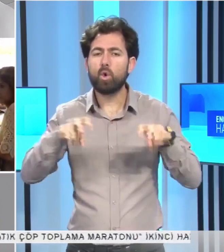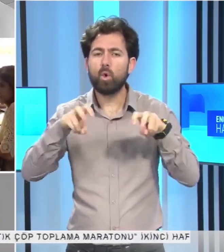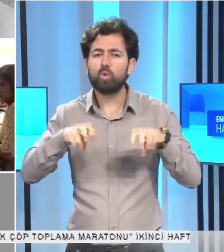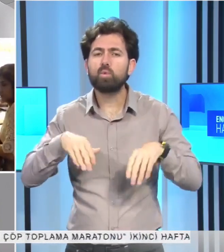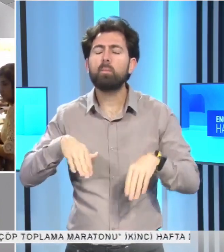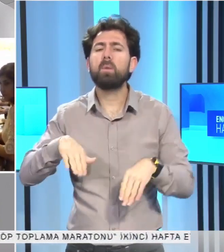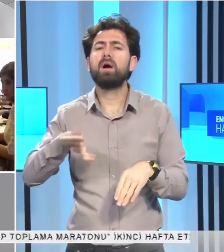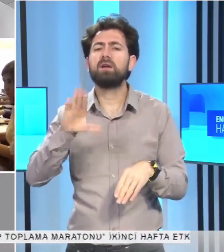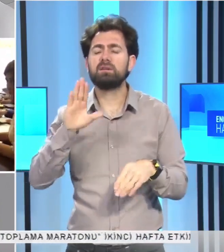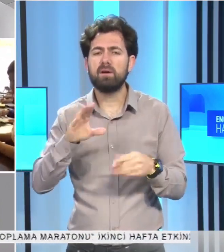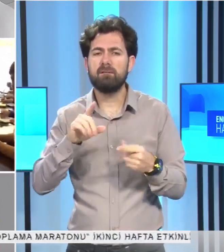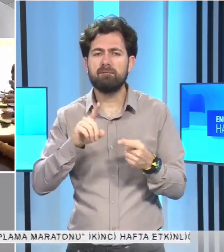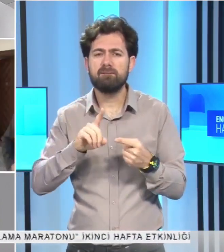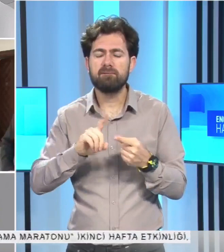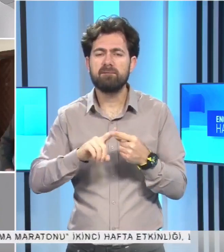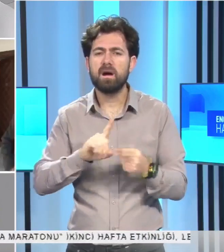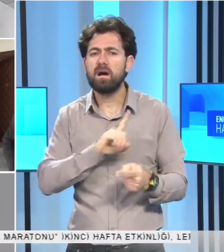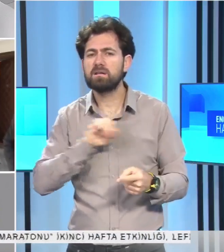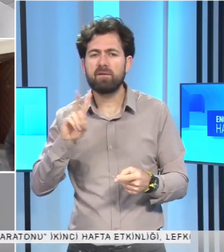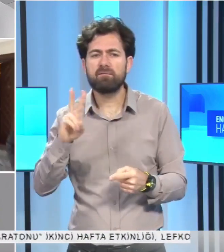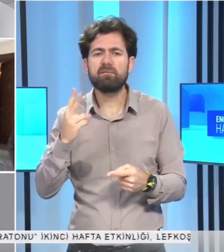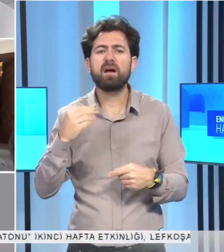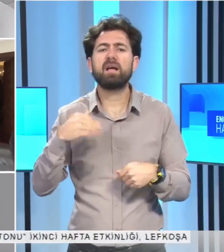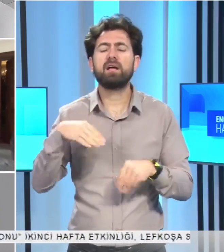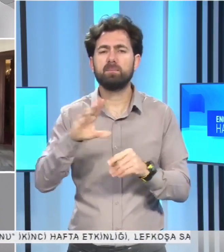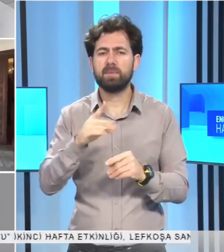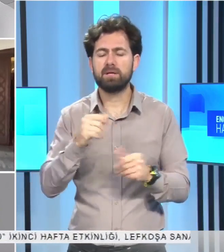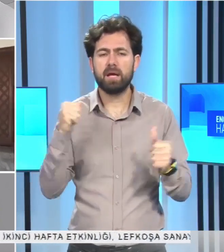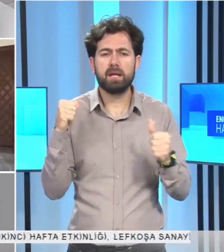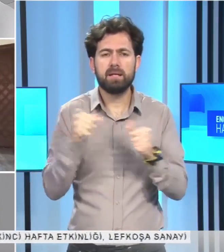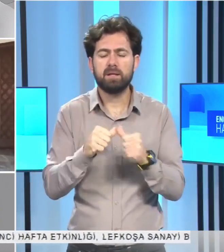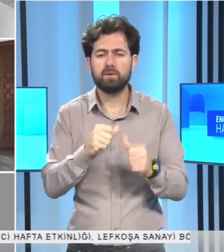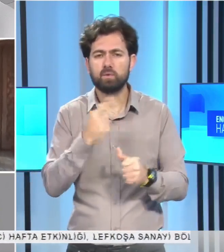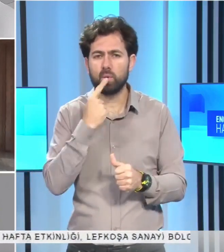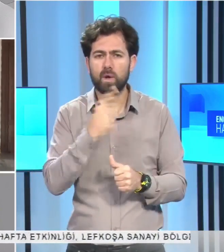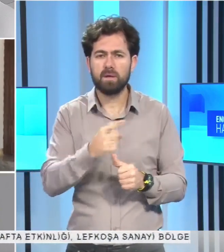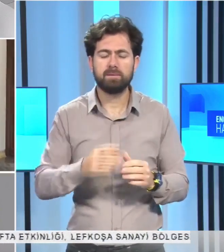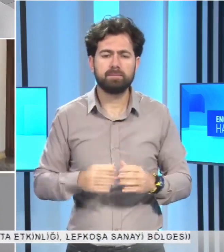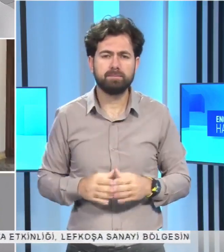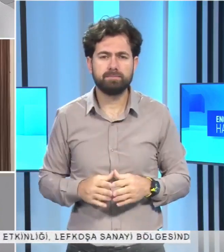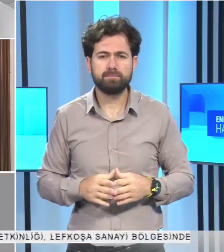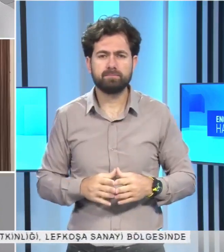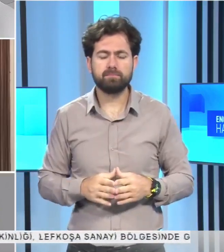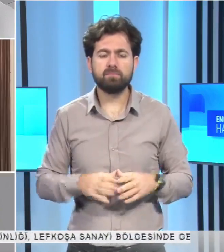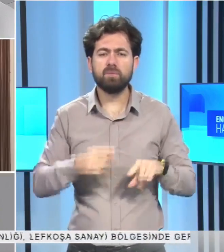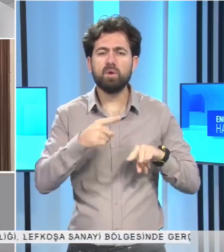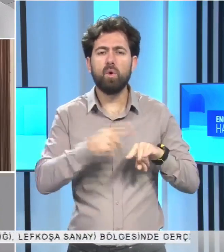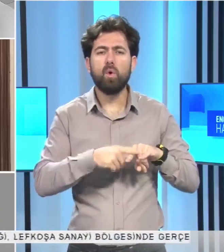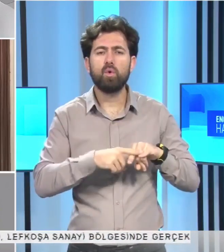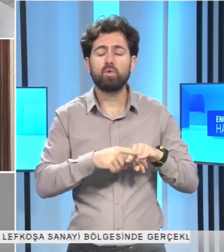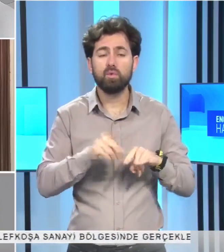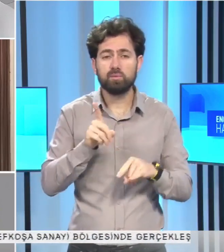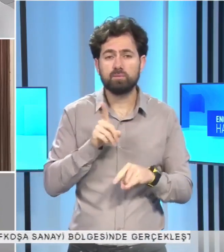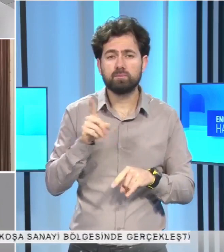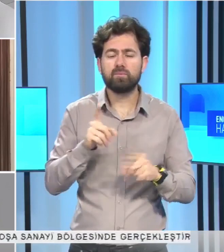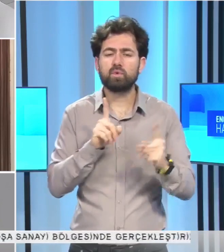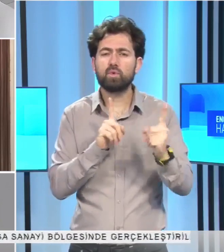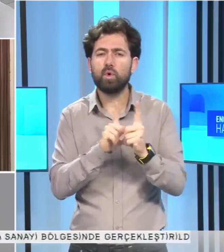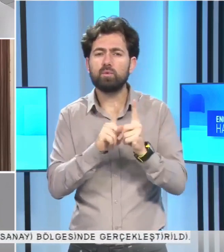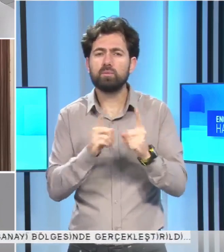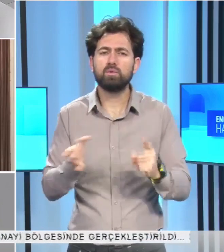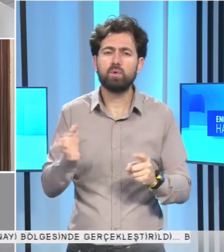ve geri adım atılmayacağını bir kez daha ilettiklerini söylemişti. Holguin ise